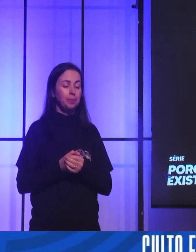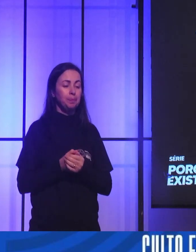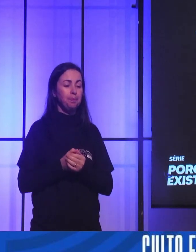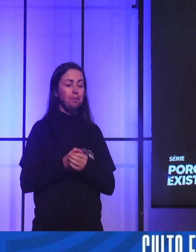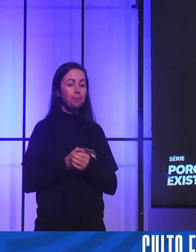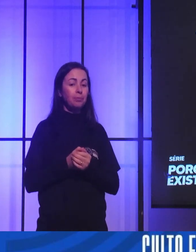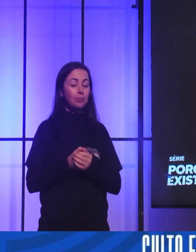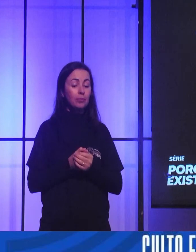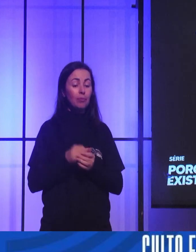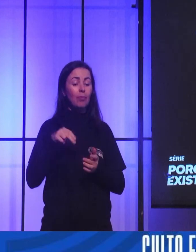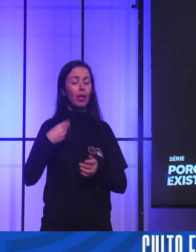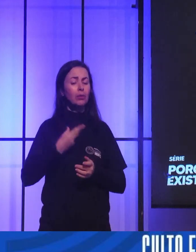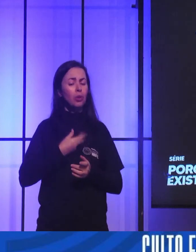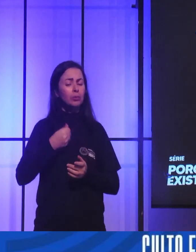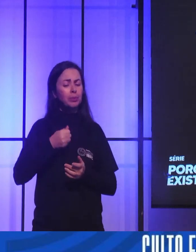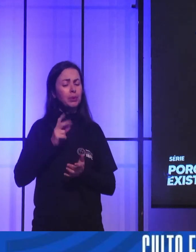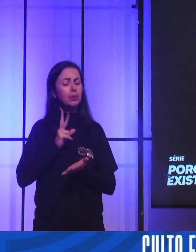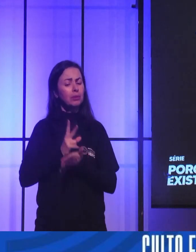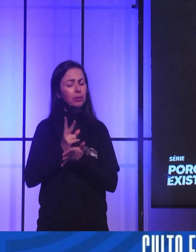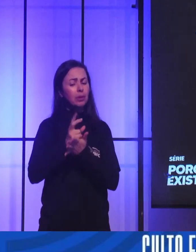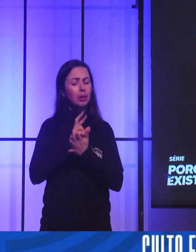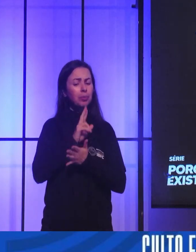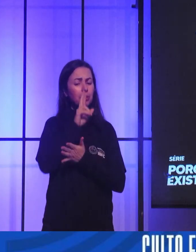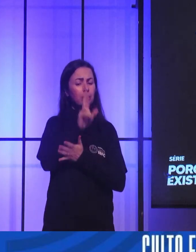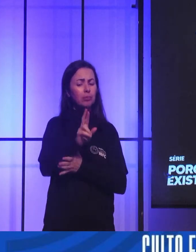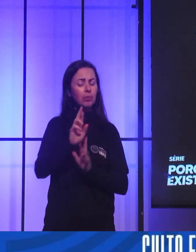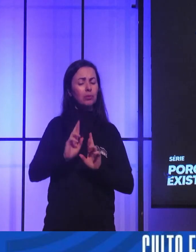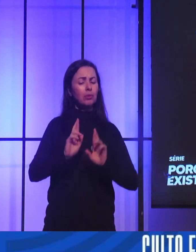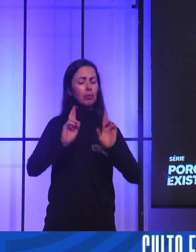que a nossa resposta deve ser diferente.